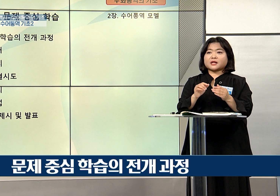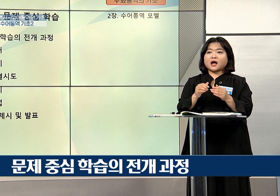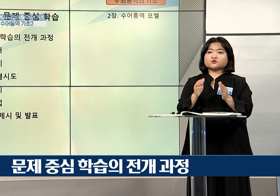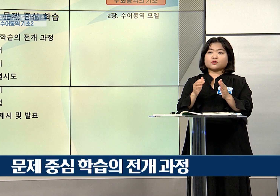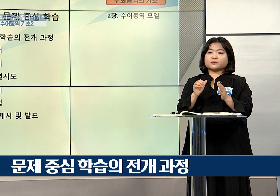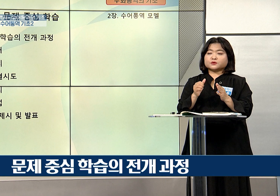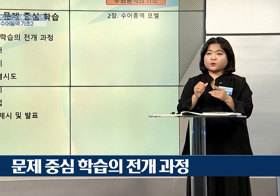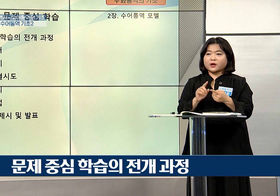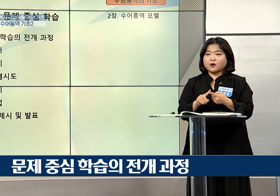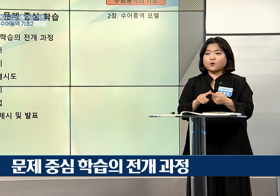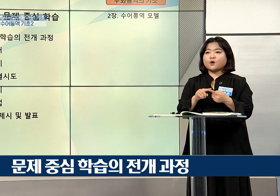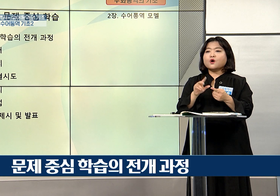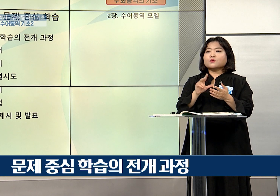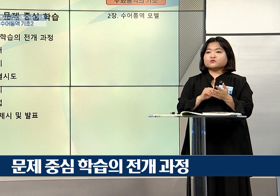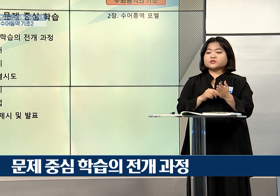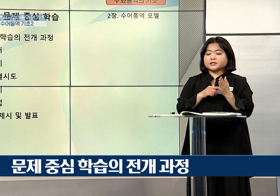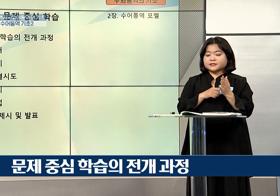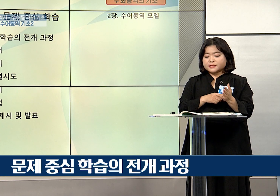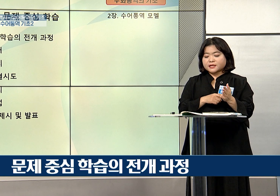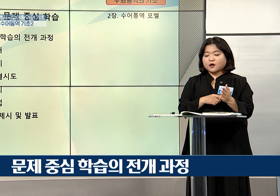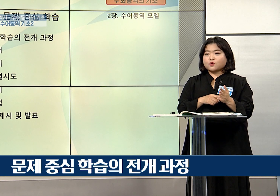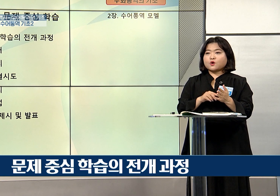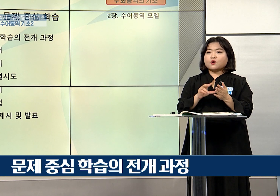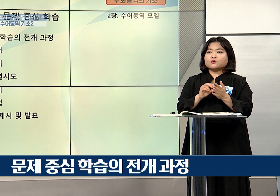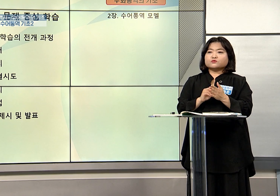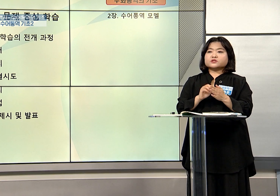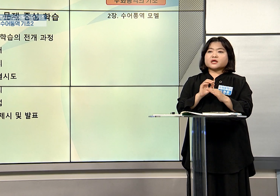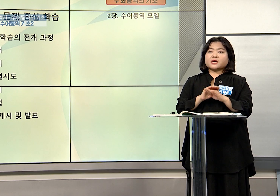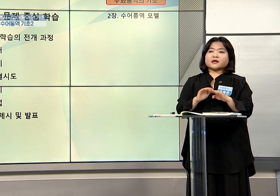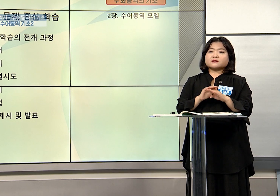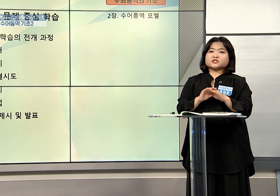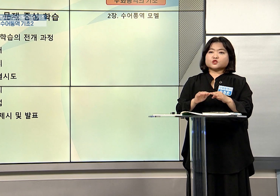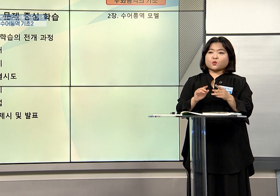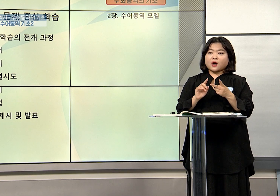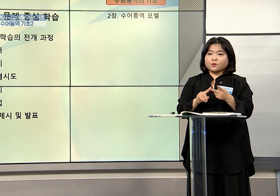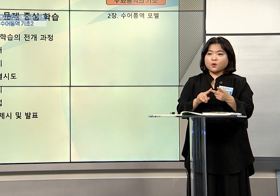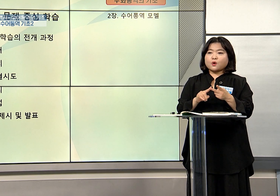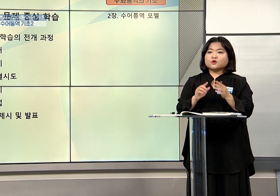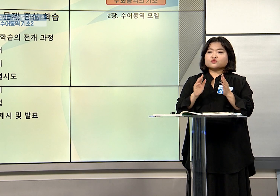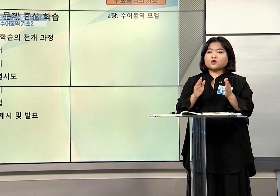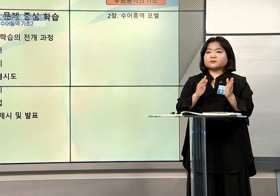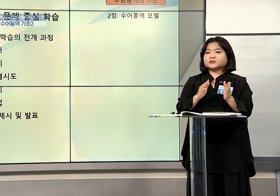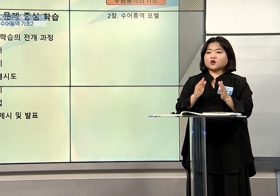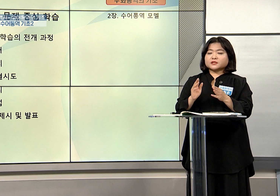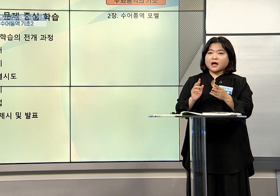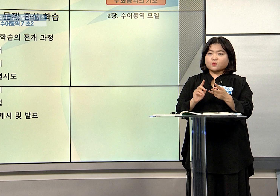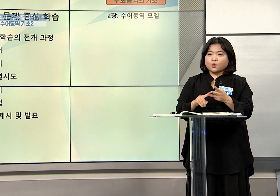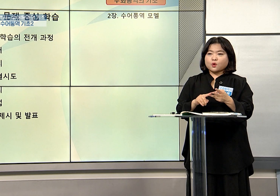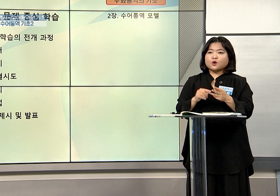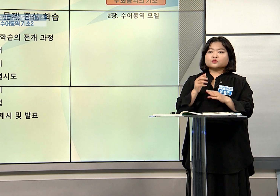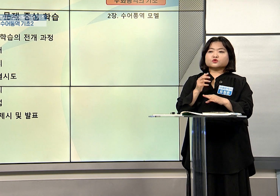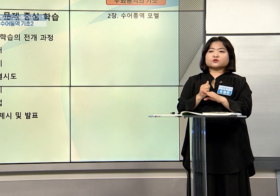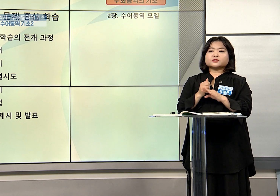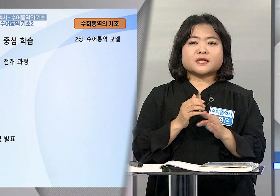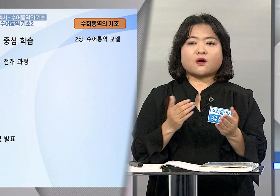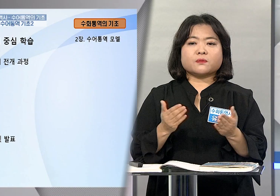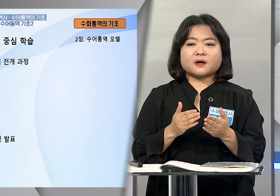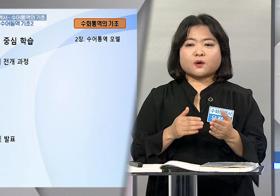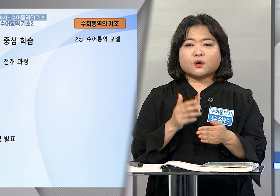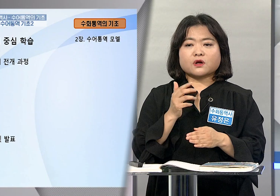보겠습니다. 수업을 소개하고 문제를 제시하고 문제 해결을 시도하고 수업을 정리하고 후속 작업을 하고